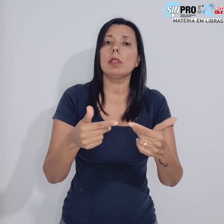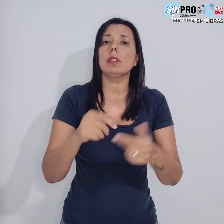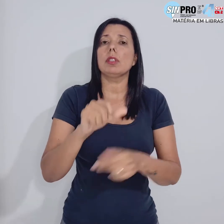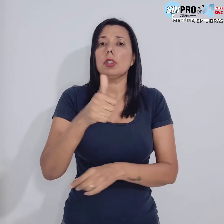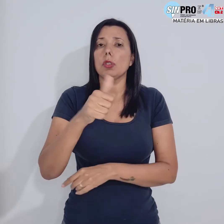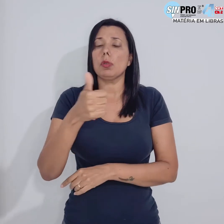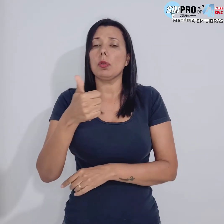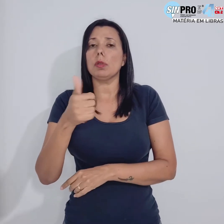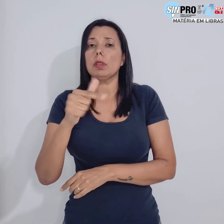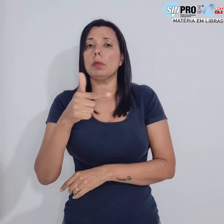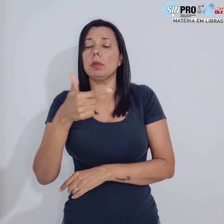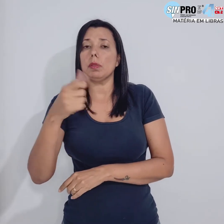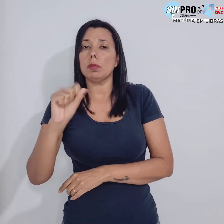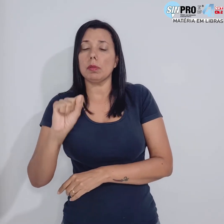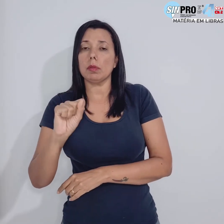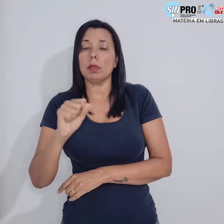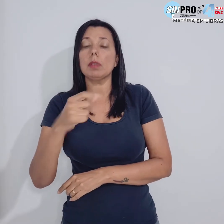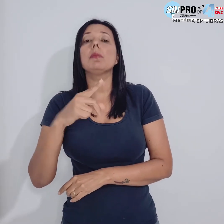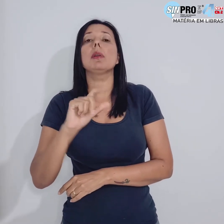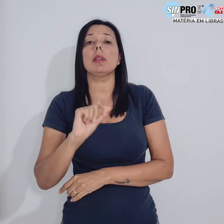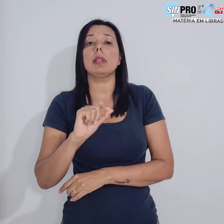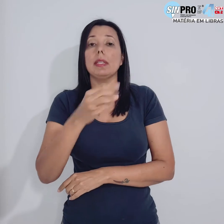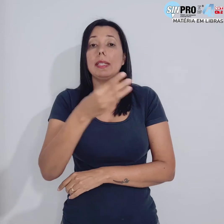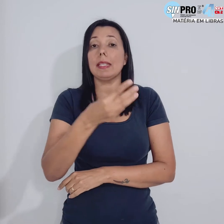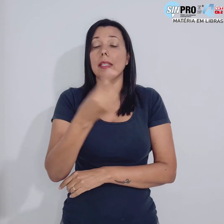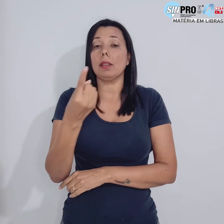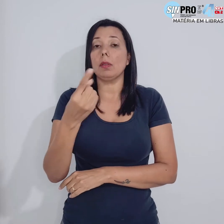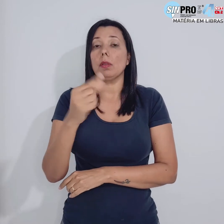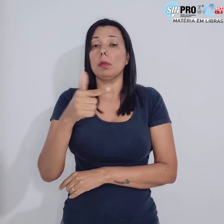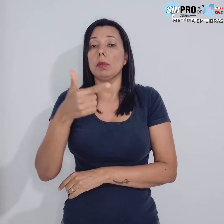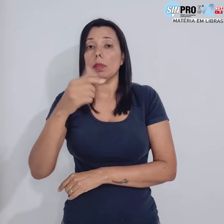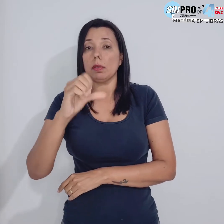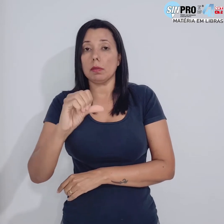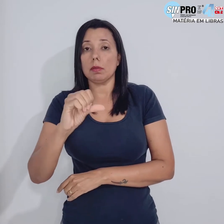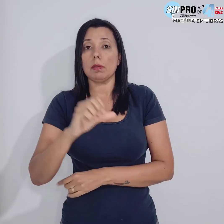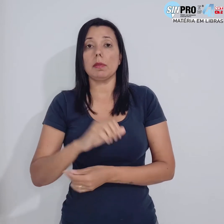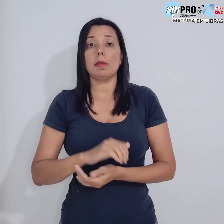de 11 em 2018 para 31 em 2019.